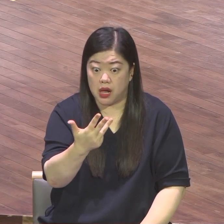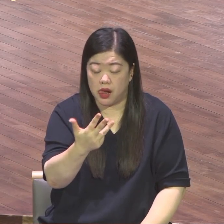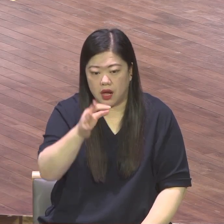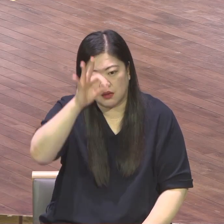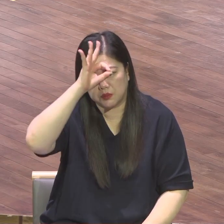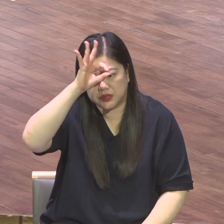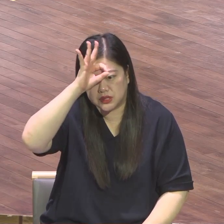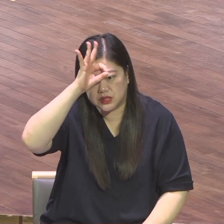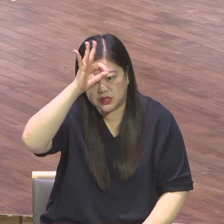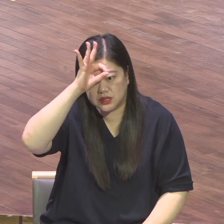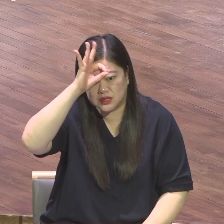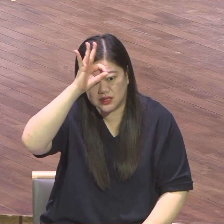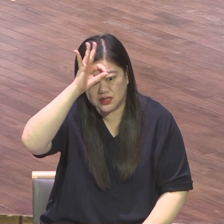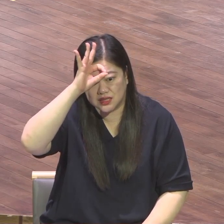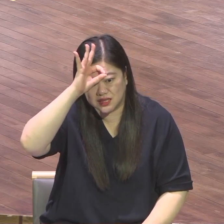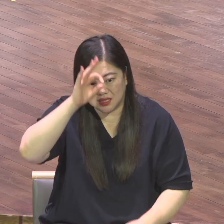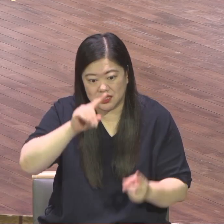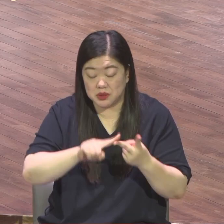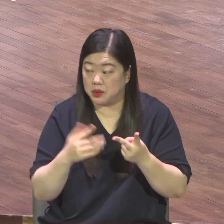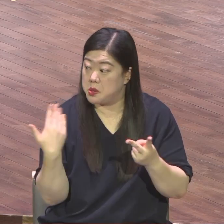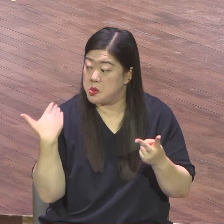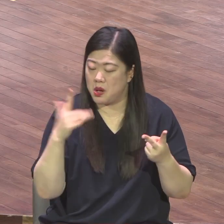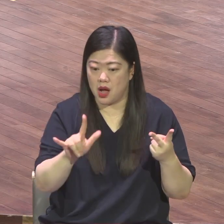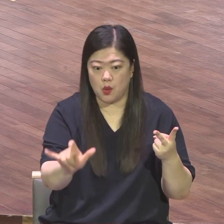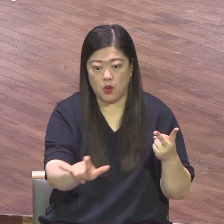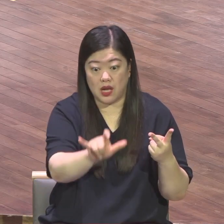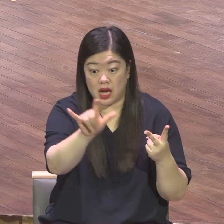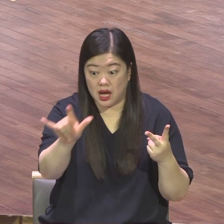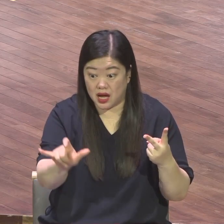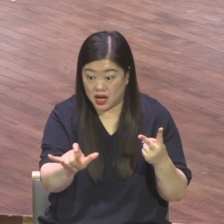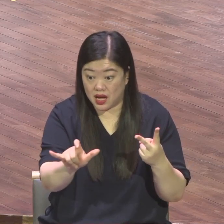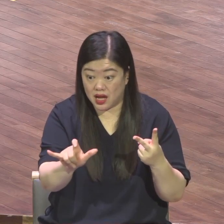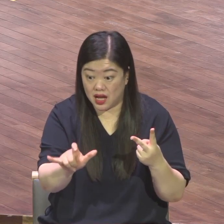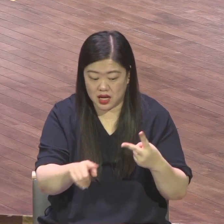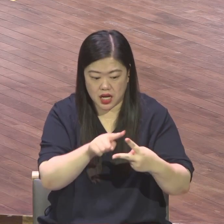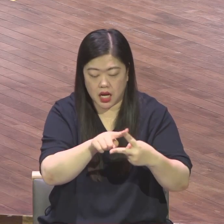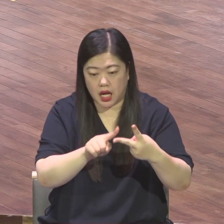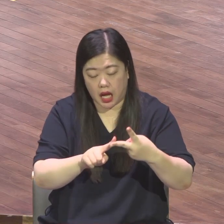랩런던 문화센터를 세우고 본당 헌당까지 했다. 이게 기적 아닙니까?